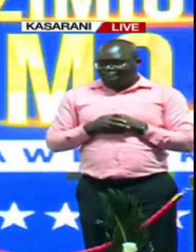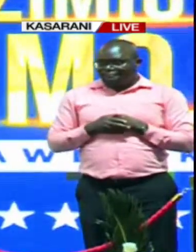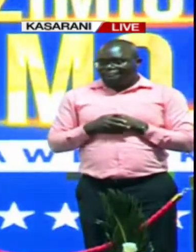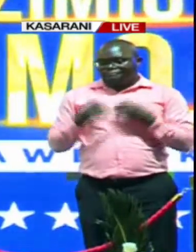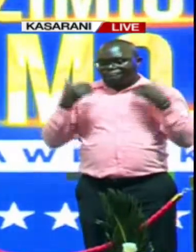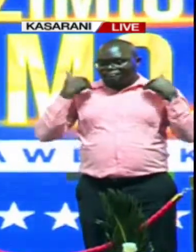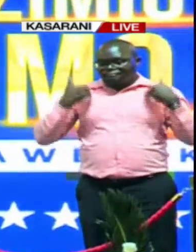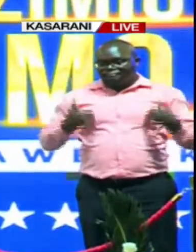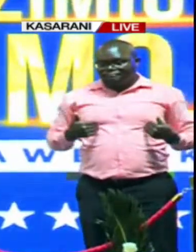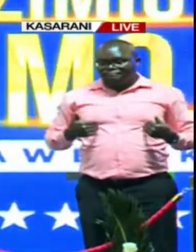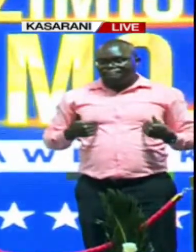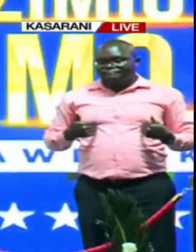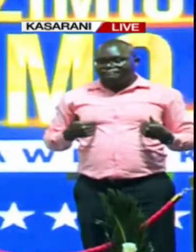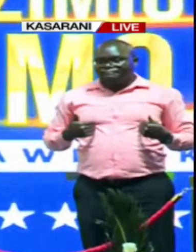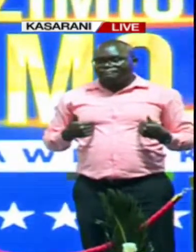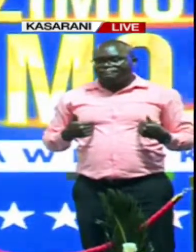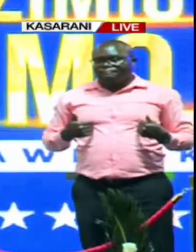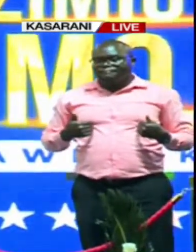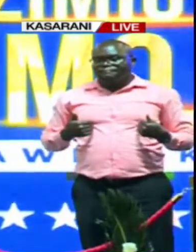Mimi